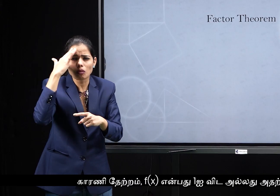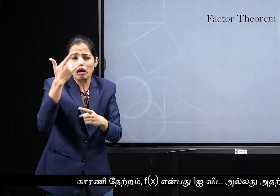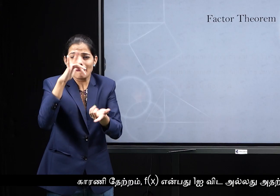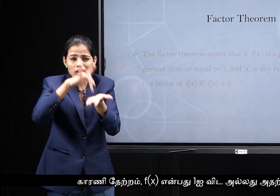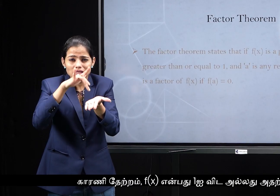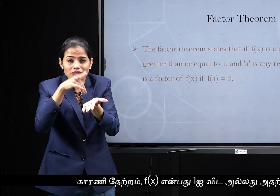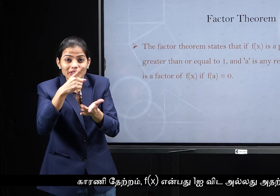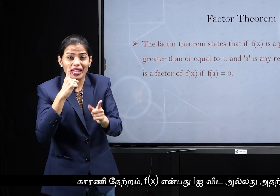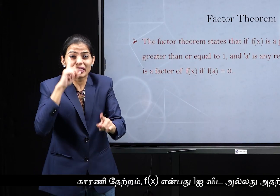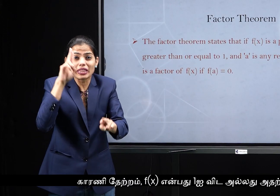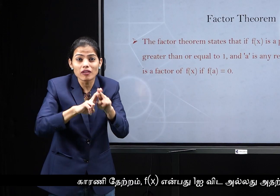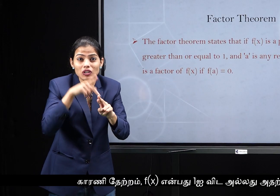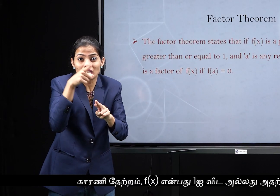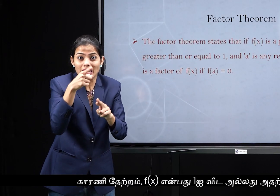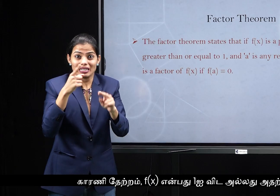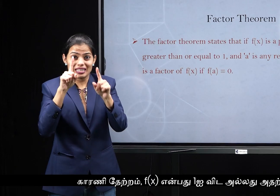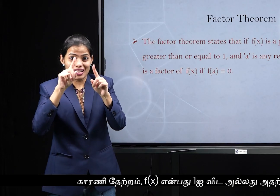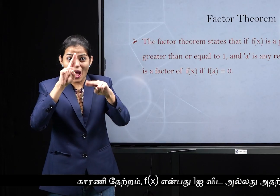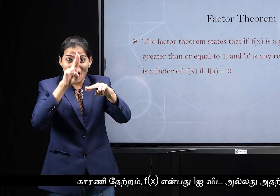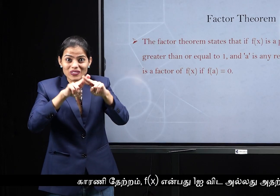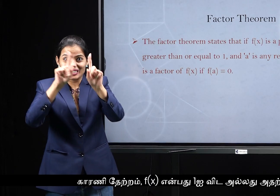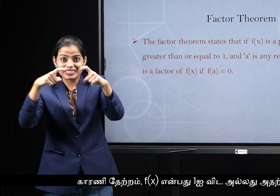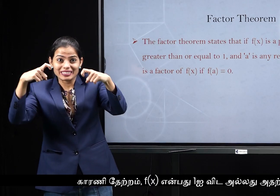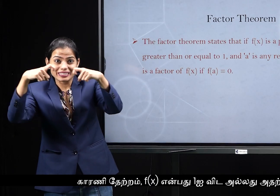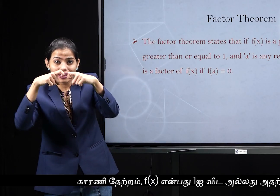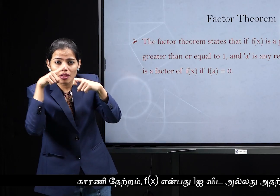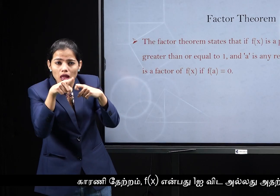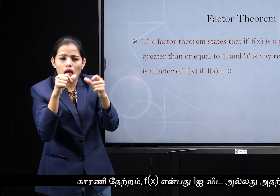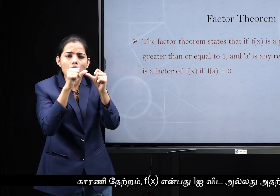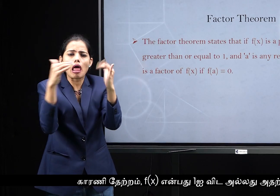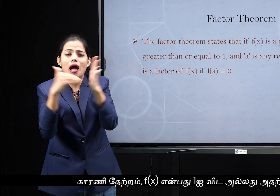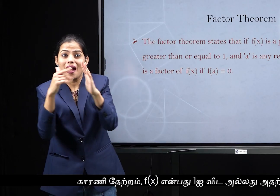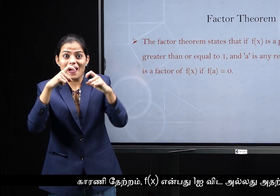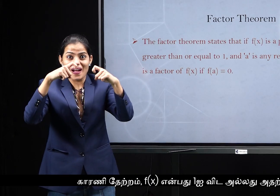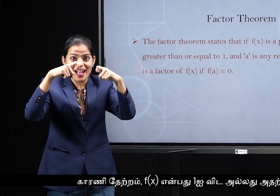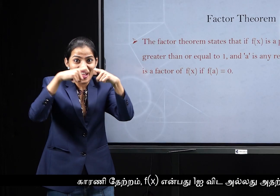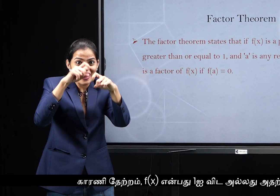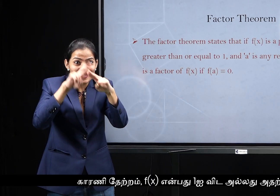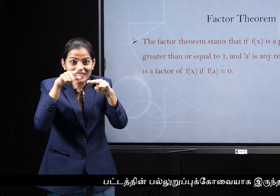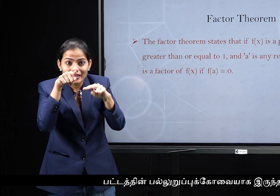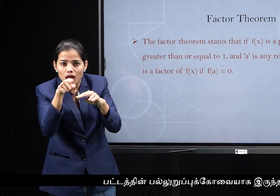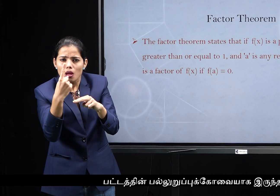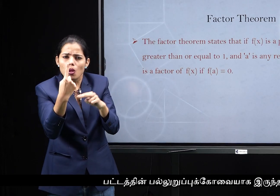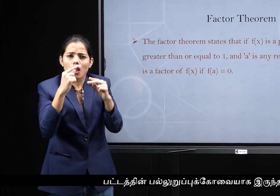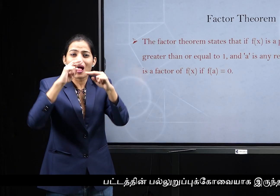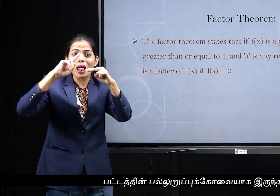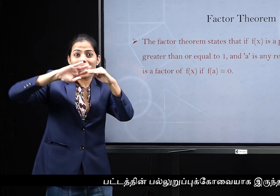காரணி தேற்றம் f வட்ட அடைப்புக்குறிக்குள் x என்பது ஒன்றை விட அல்லது அதற்கு சமமான பட்டத்தின்